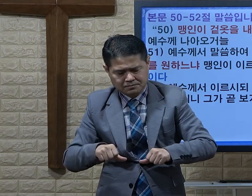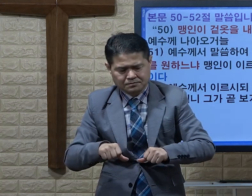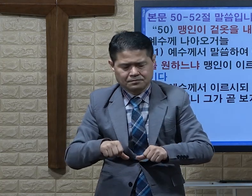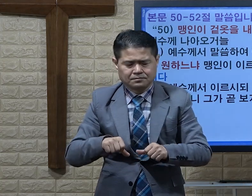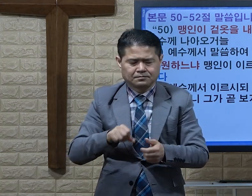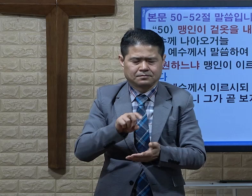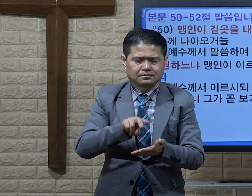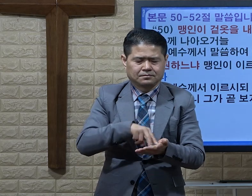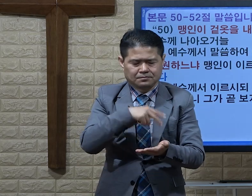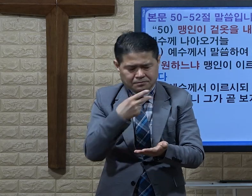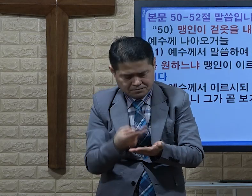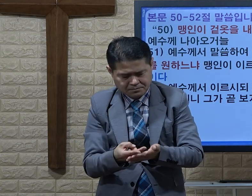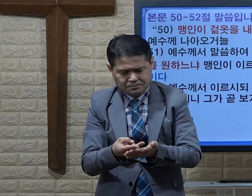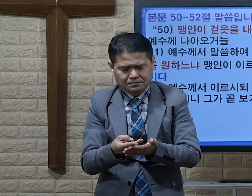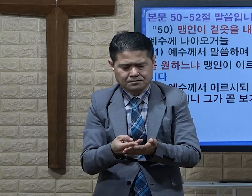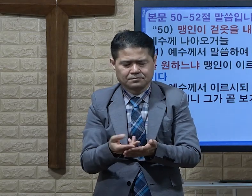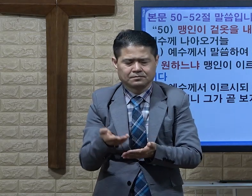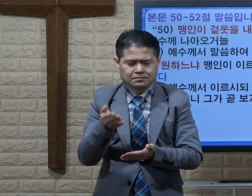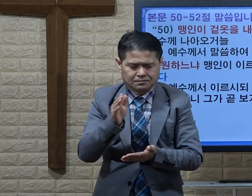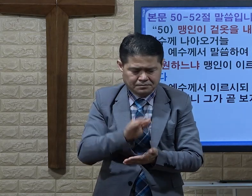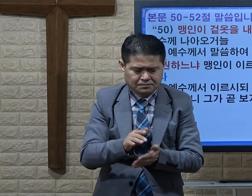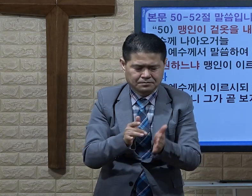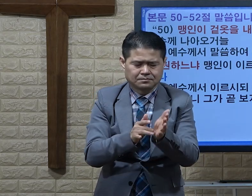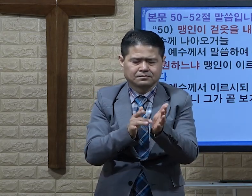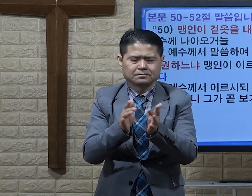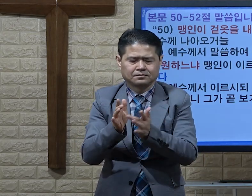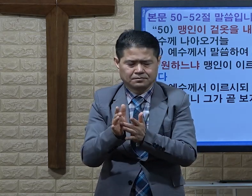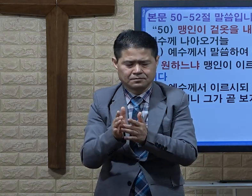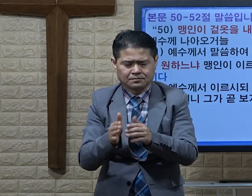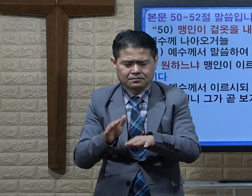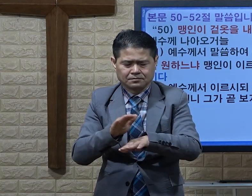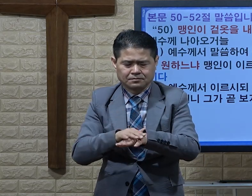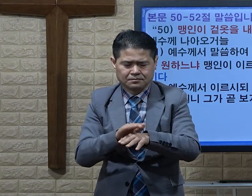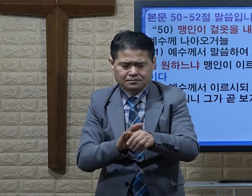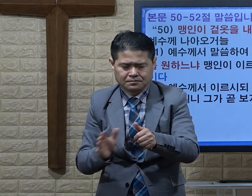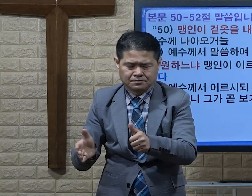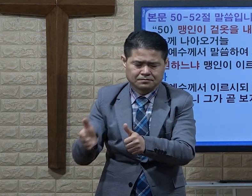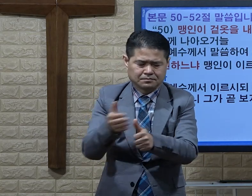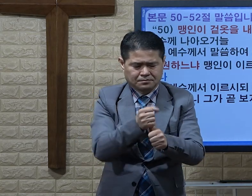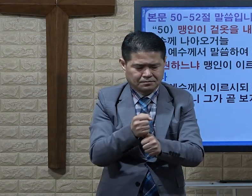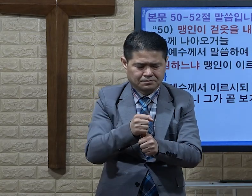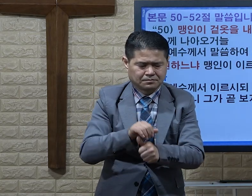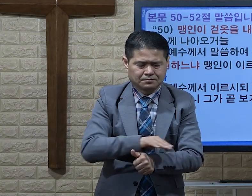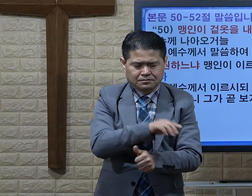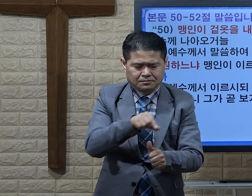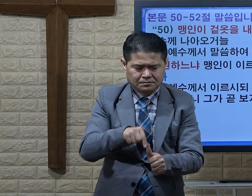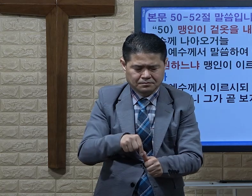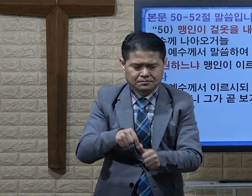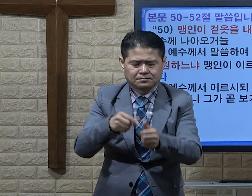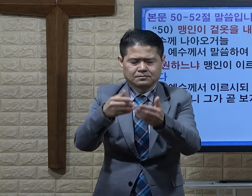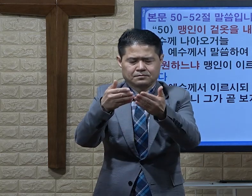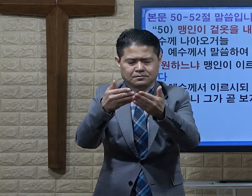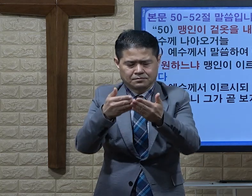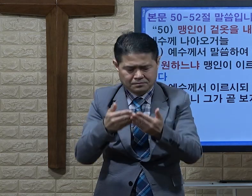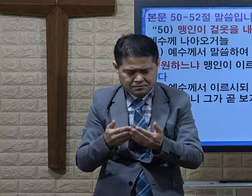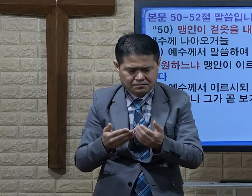믿음에 포기하고 실족하게 되지만, 예수님께서 저희를 붙드시고 구원해 주시는